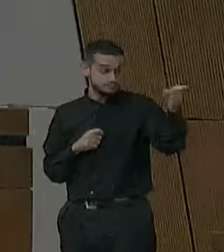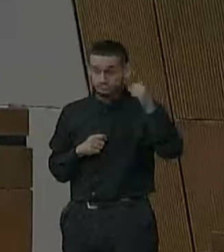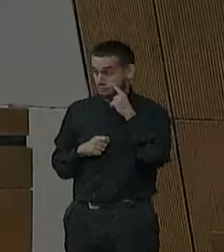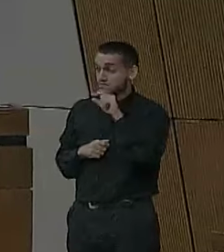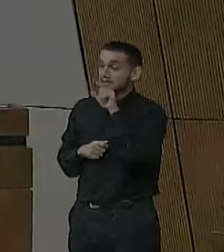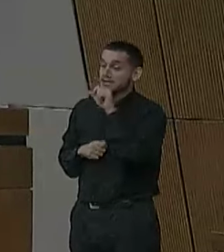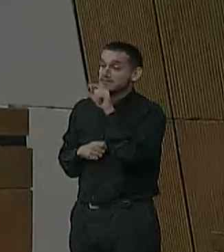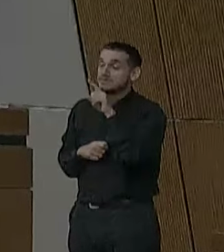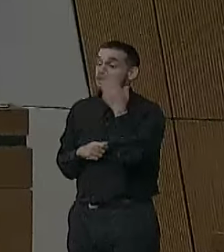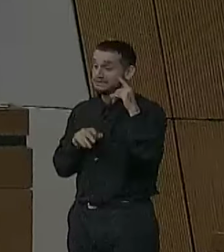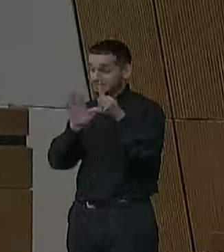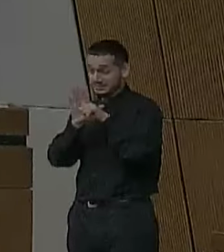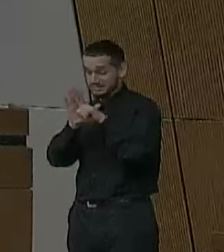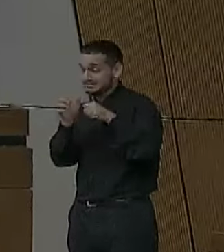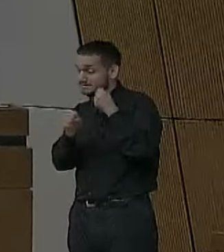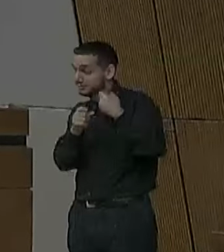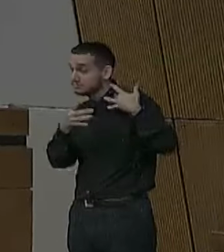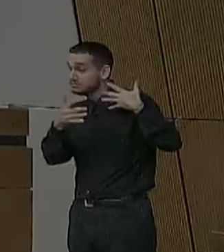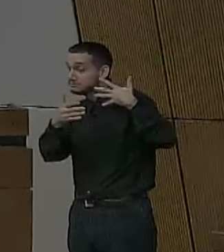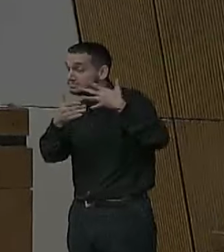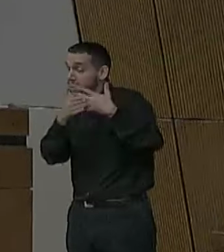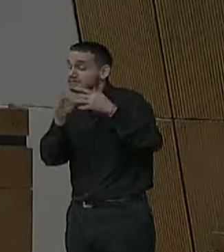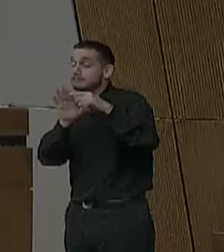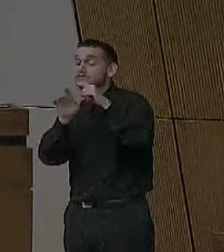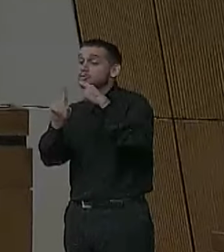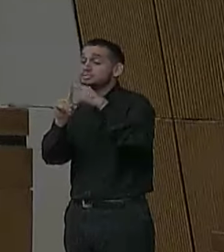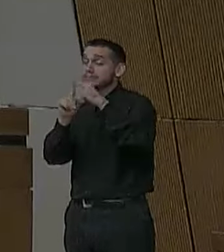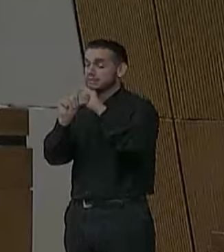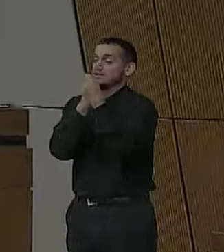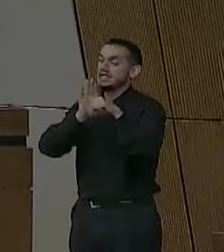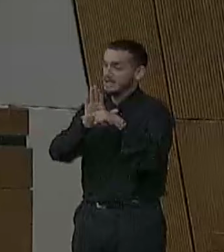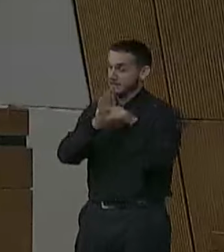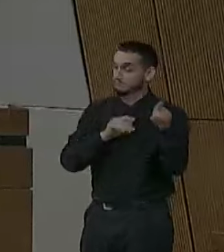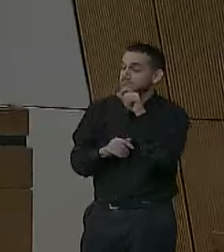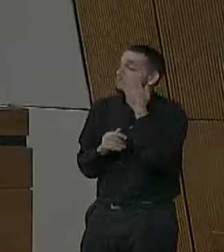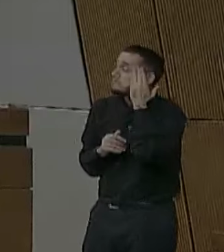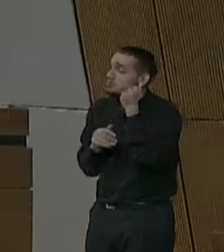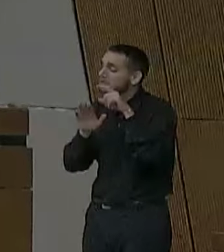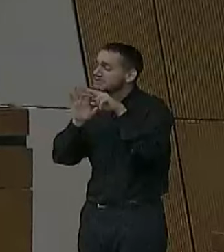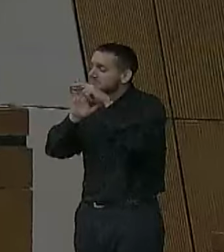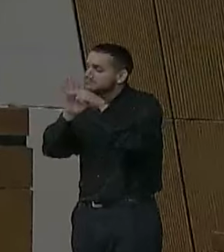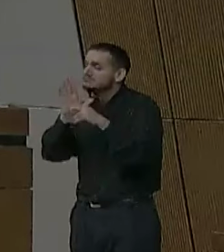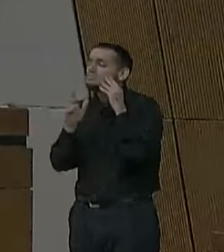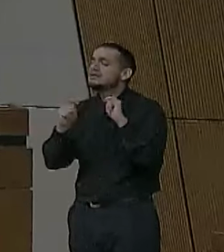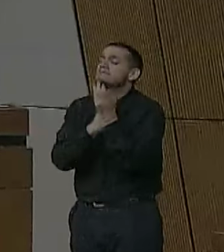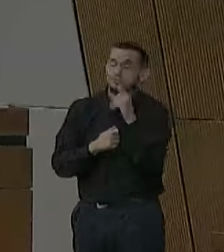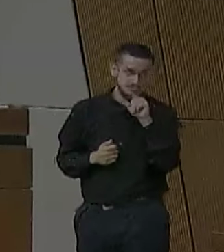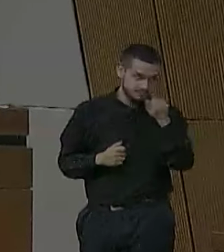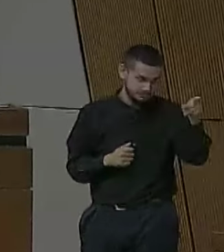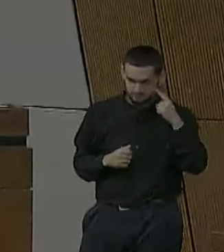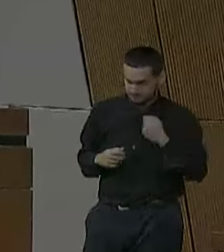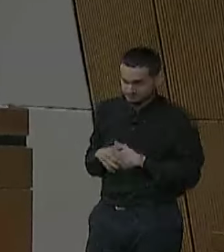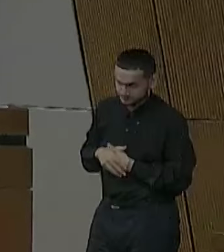explique un poco cómo venía la mano con la cuestión impositiva en esta normativa y por qué normativa fue derogada.